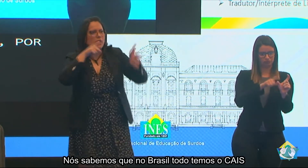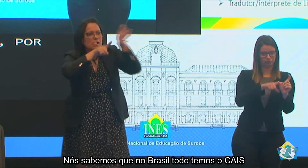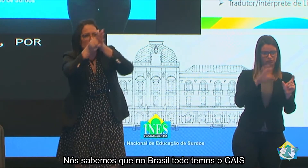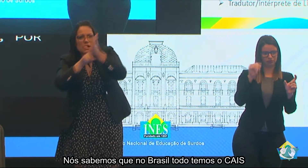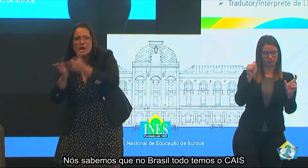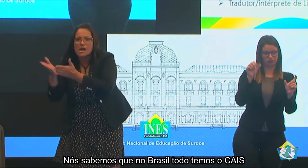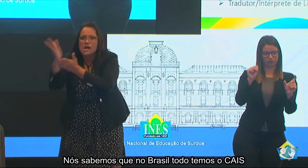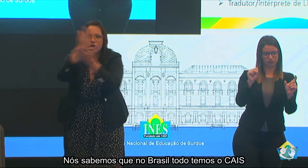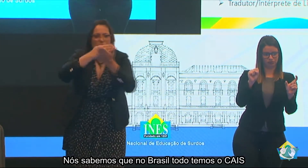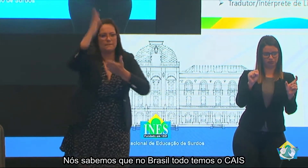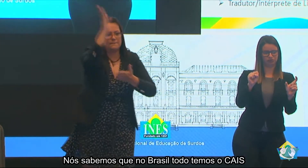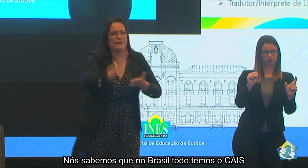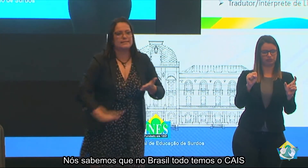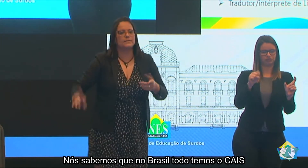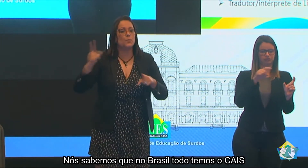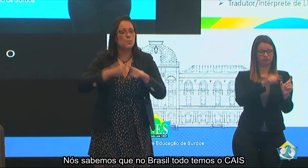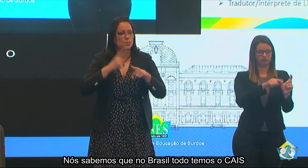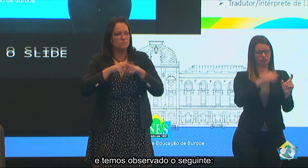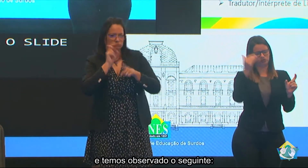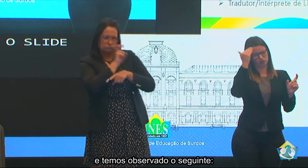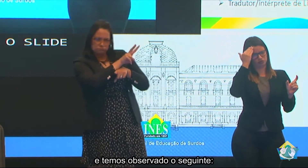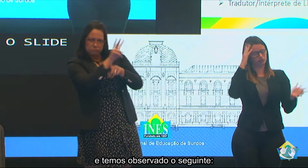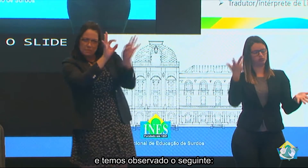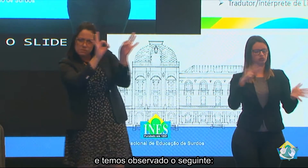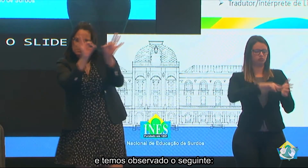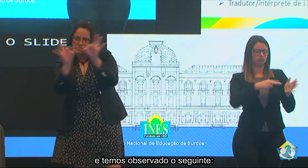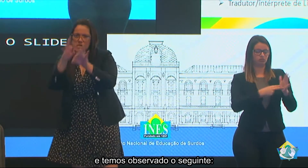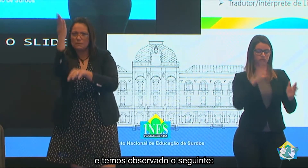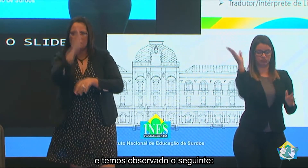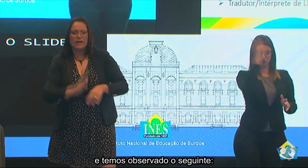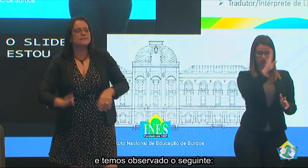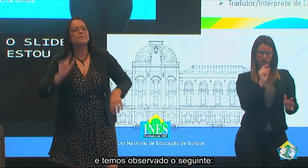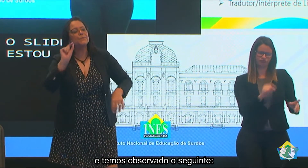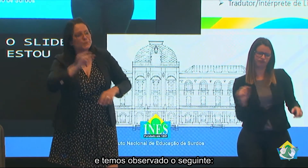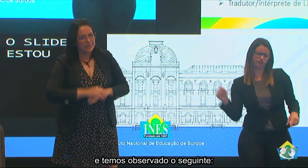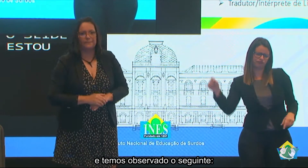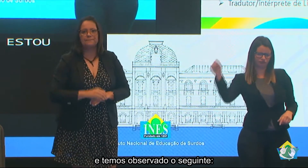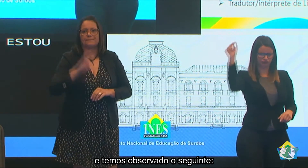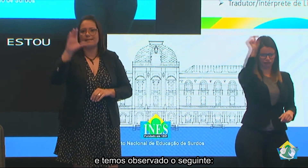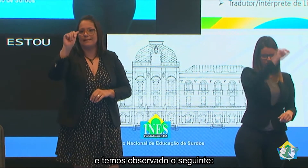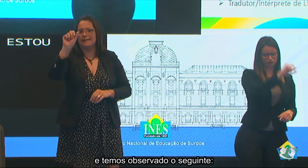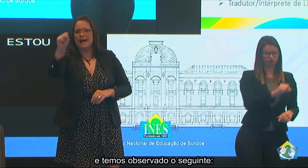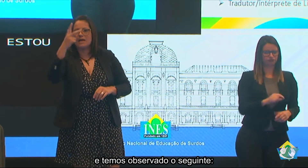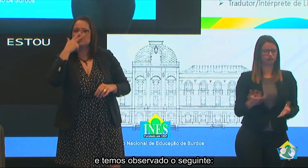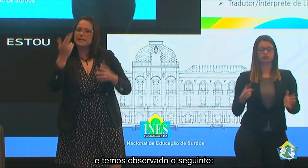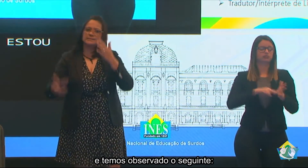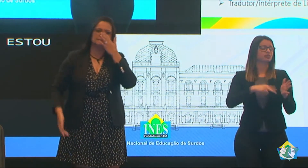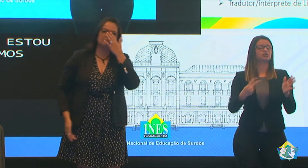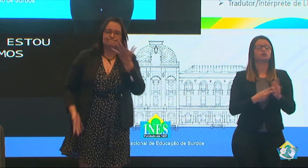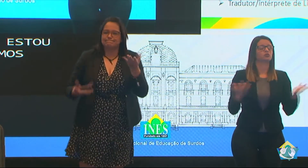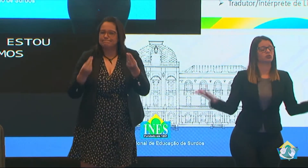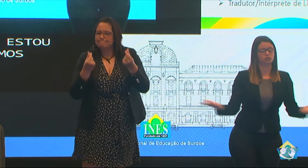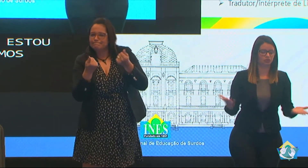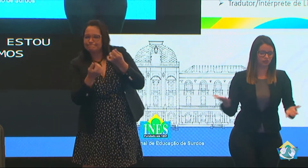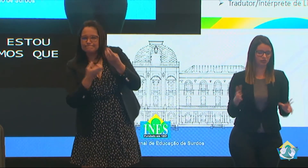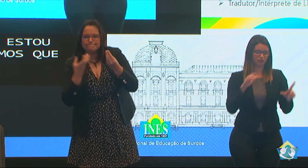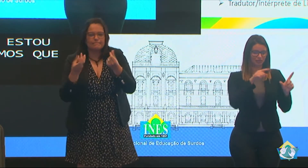Nós sabemos que no Brasil todo temos o CAIS, e nós temos observado o seguinte,